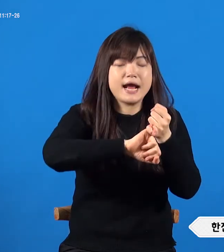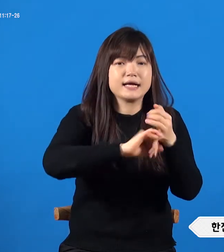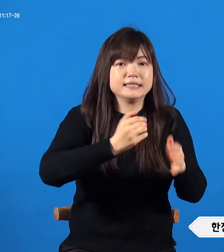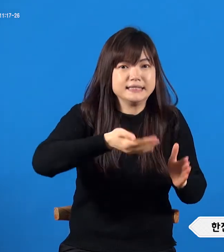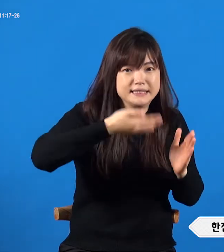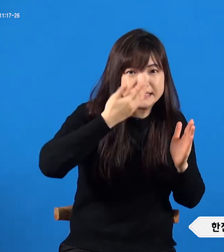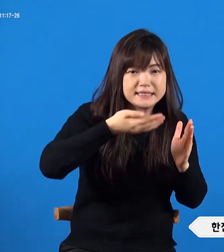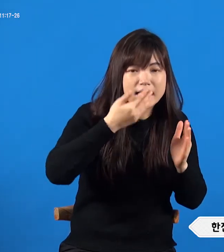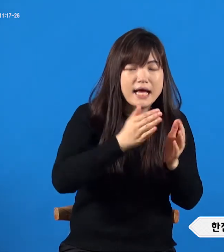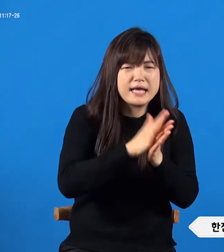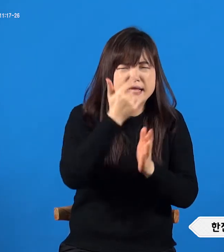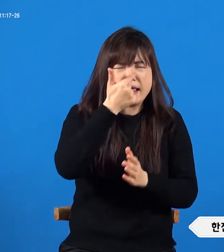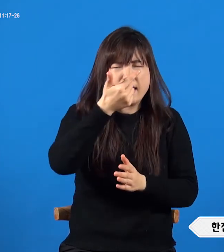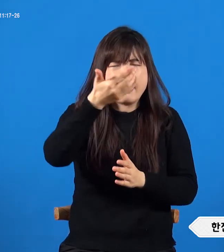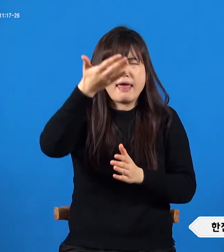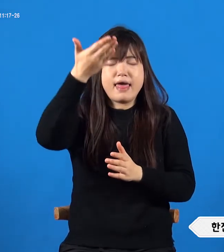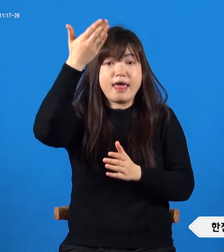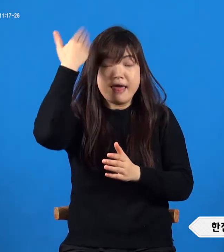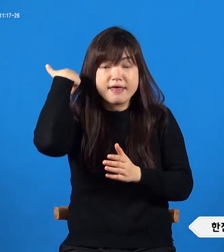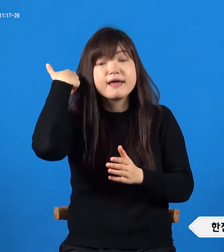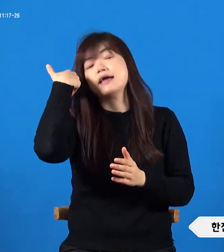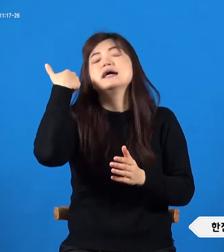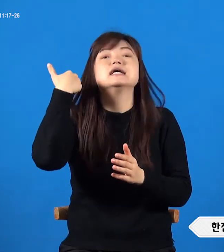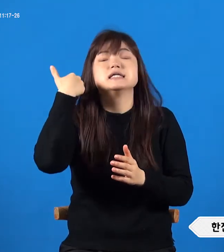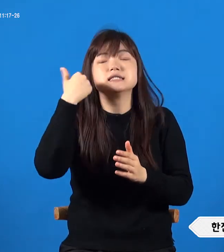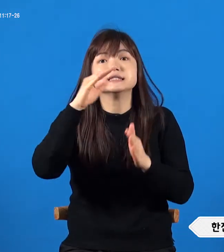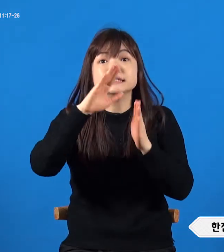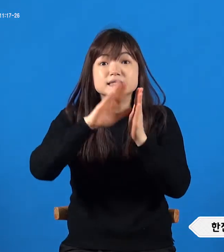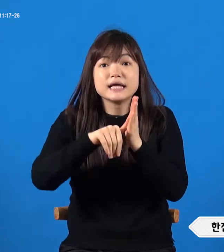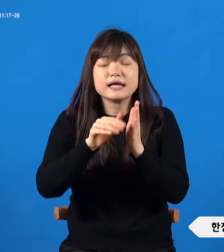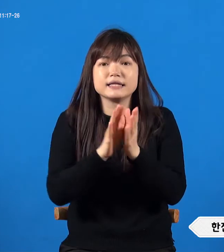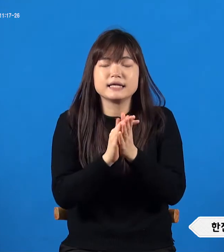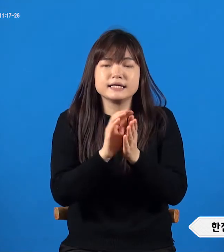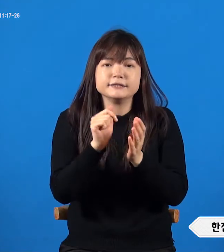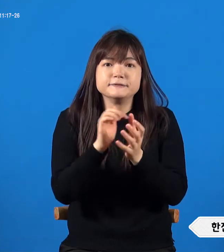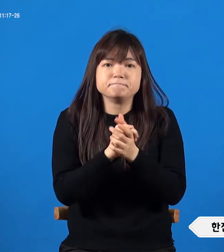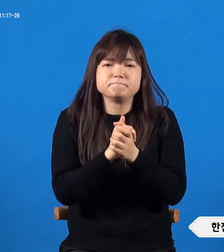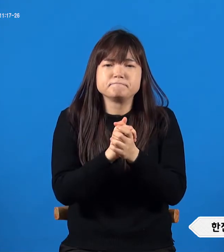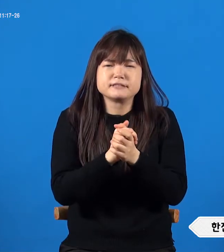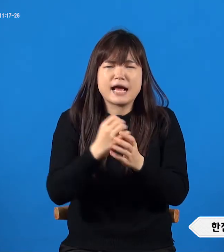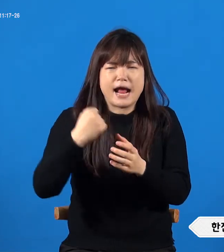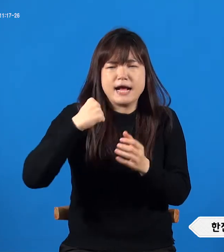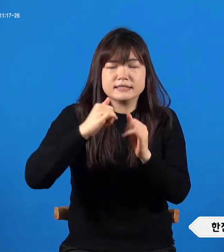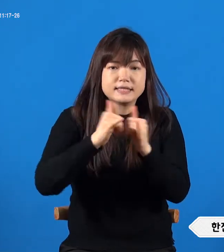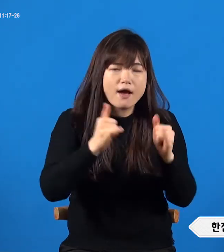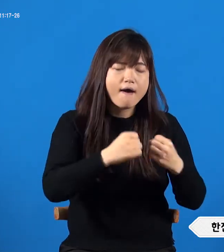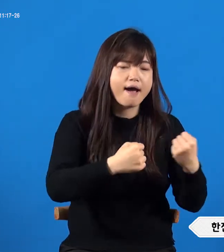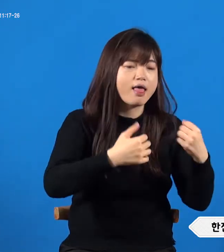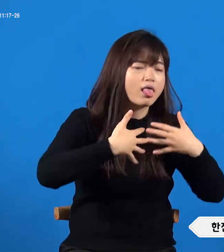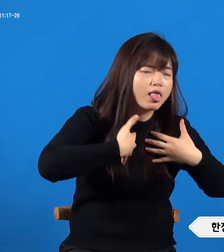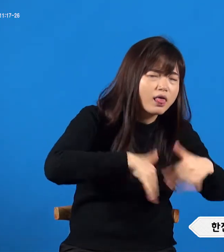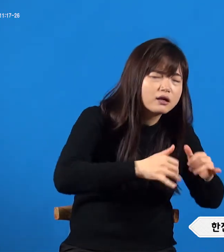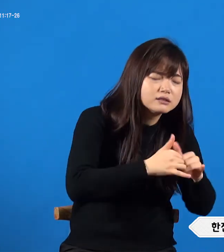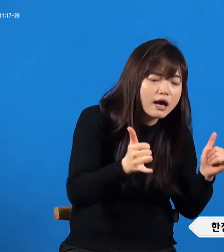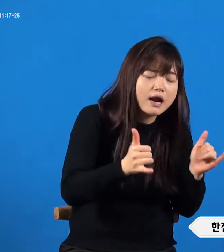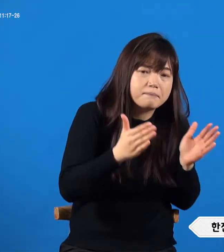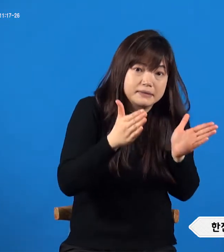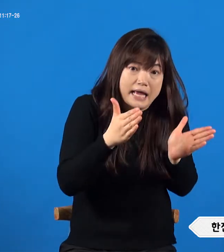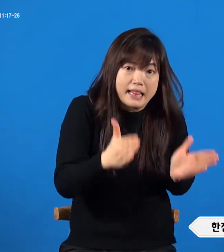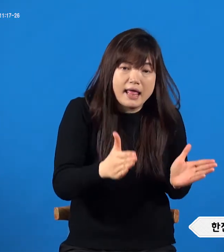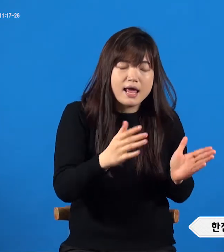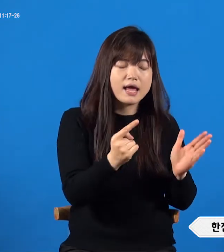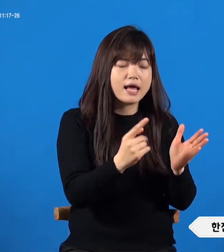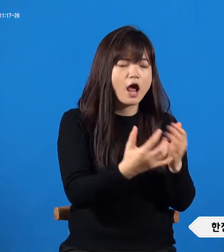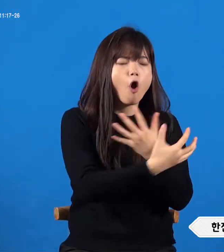식사입니다. 고대 사회에서는 강한 자와 약한 자 사이에 언약을